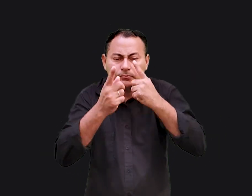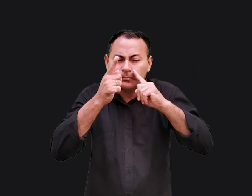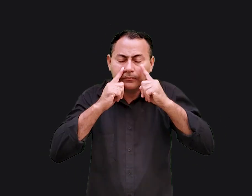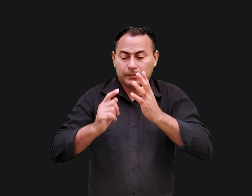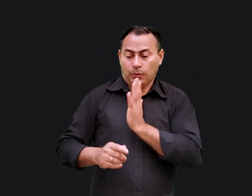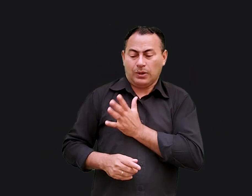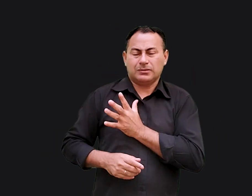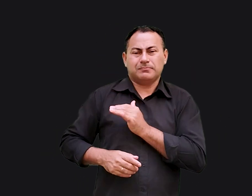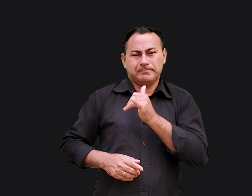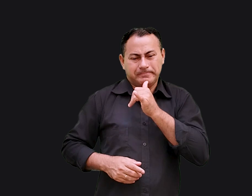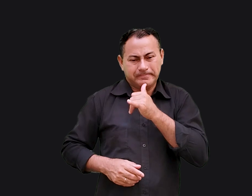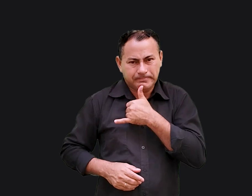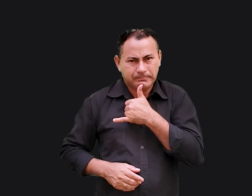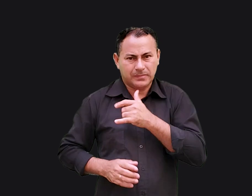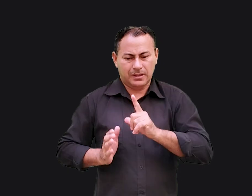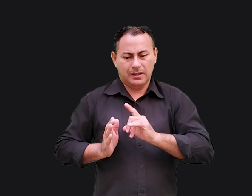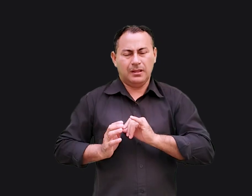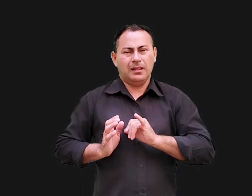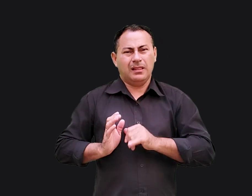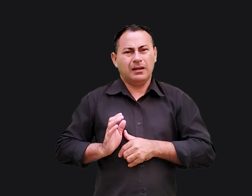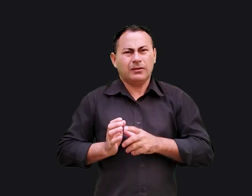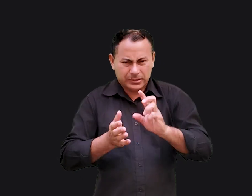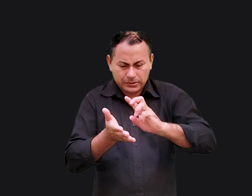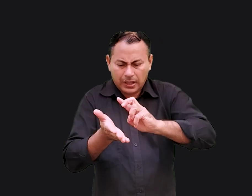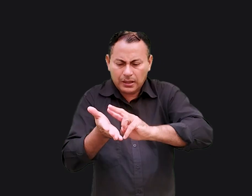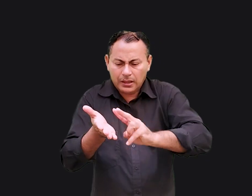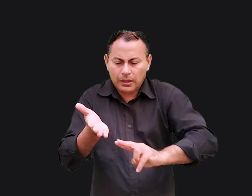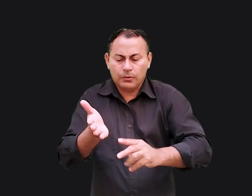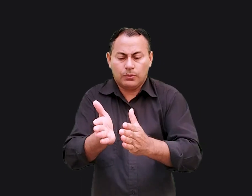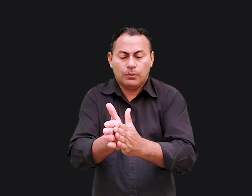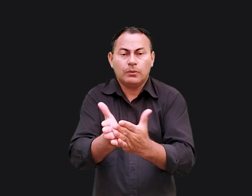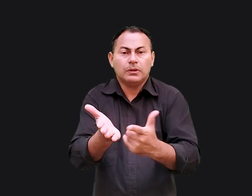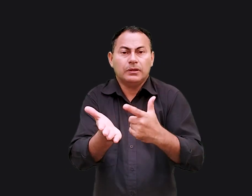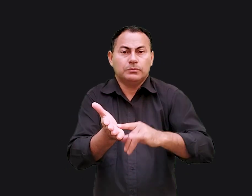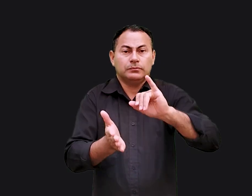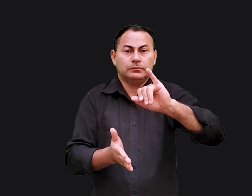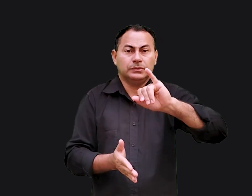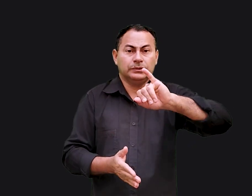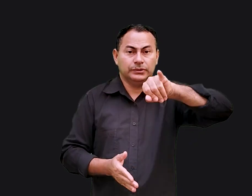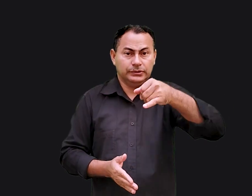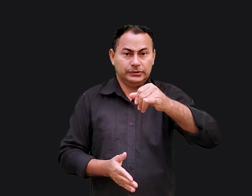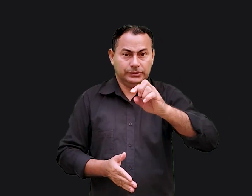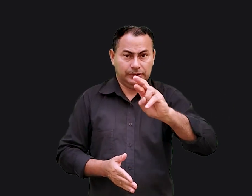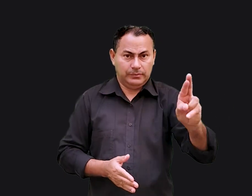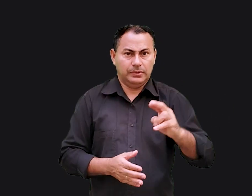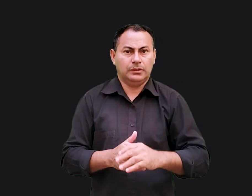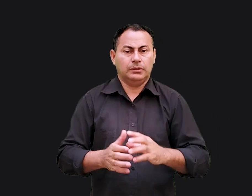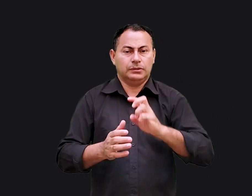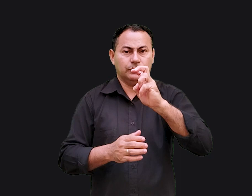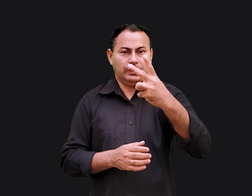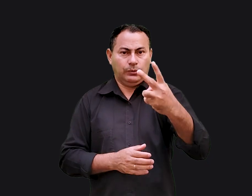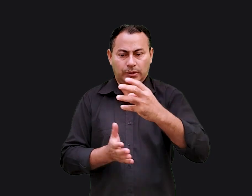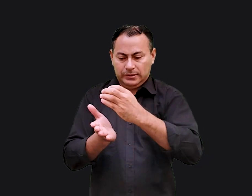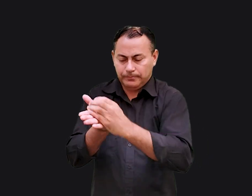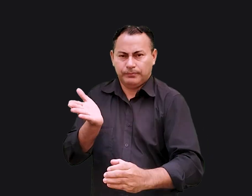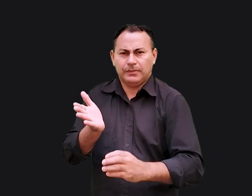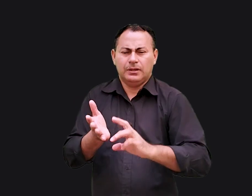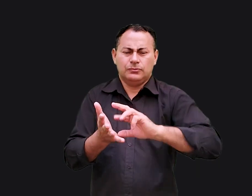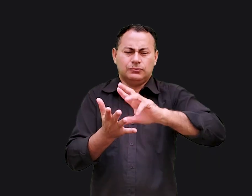O seu coração estava ferido. Você já leu o livro de Jeremias? Todos os 52 capítulos deste livro são uma